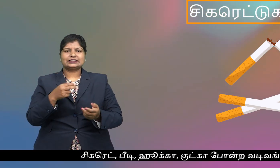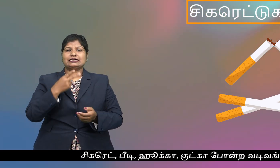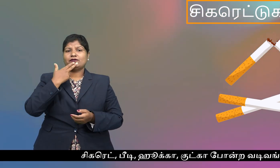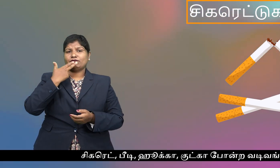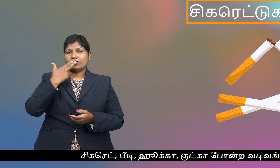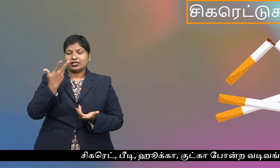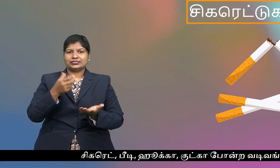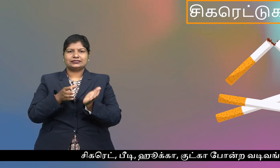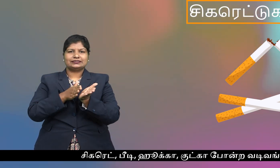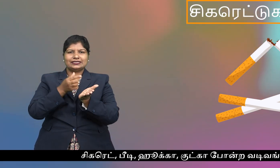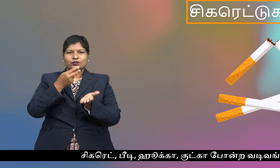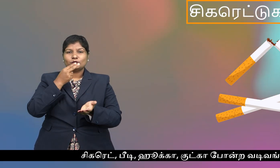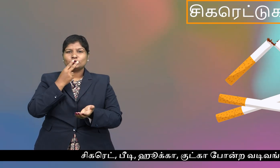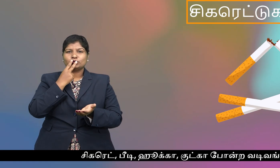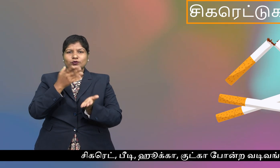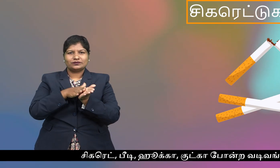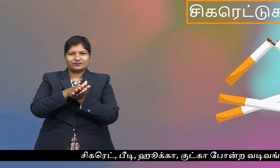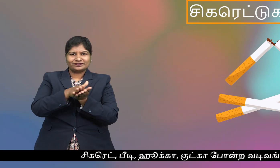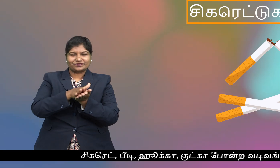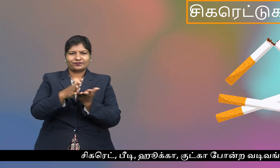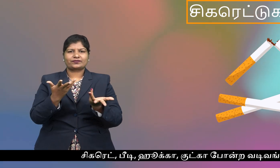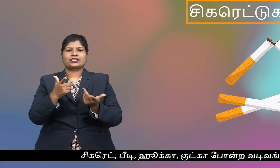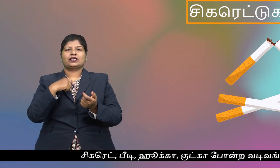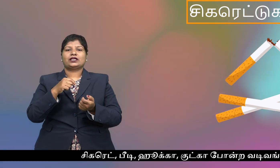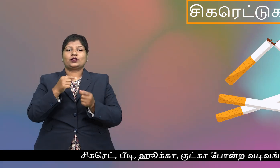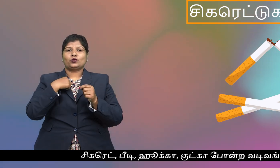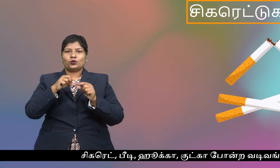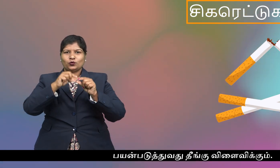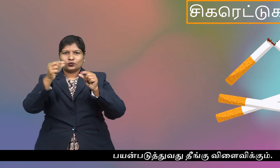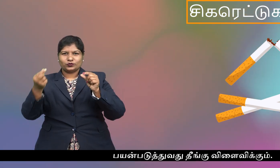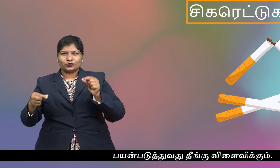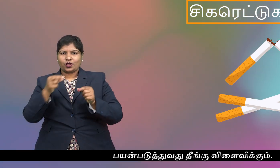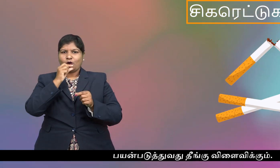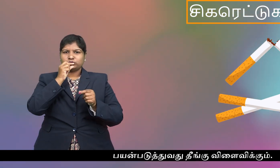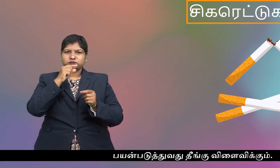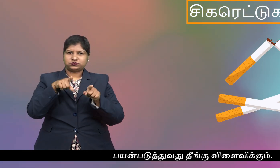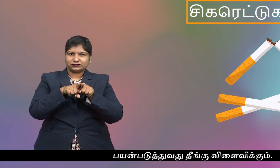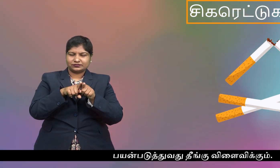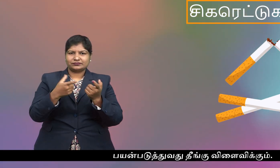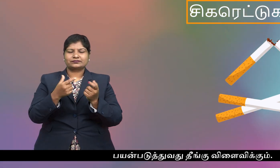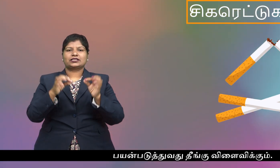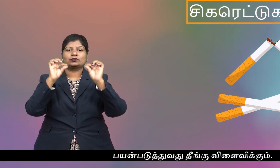சிகரெட், பீடி, ஹூக்கா, குட்கா போன்ற வடிவங்களில் பயன்படுத்துவது தீங்கு விளைவிக்கும்.